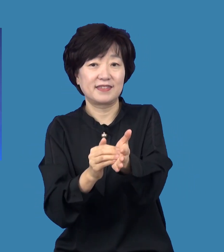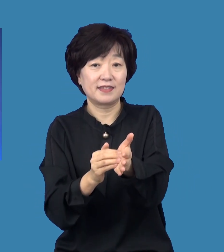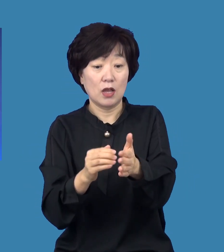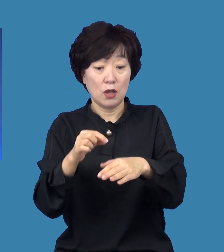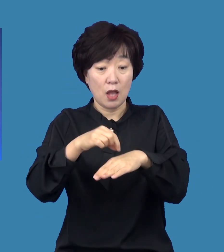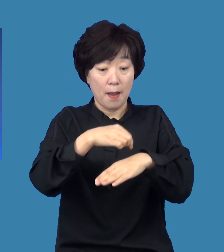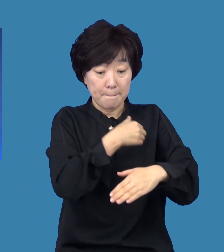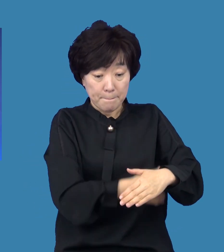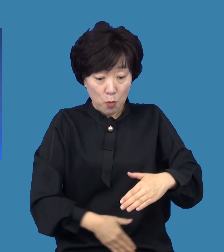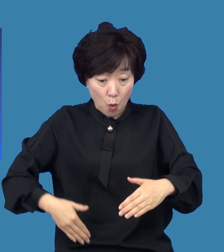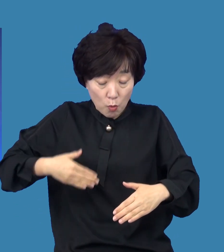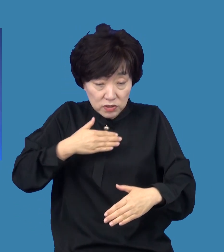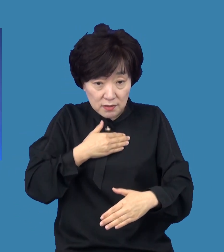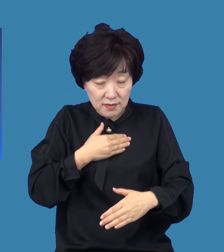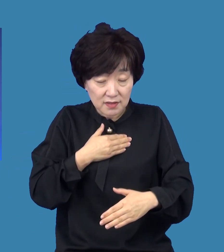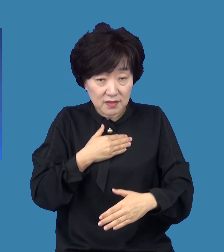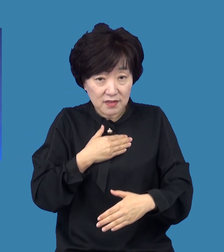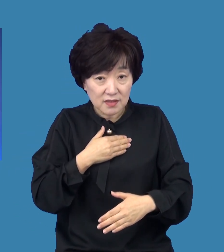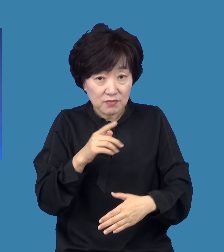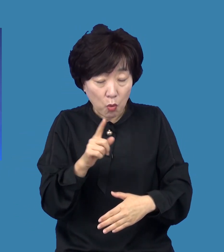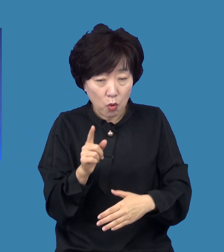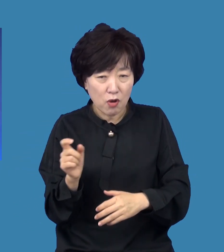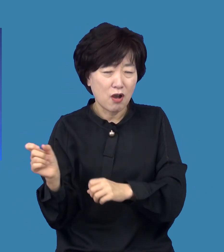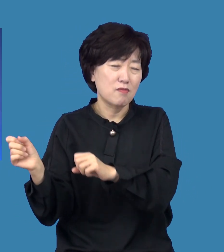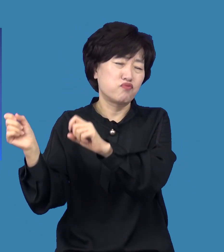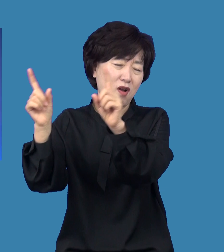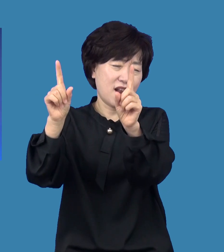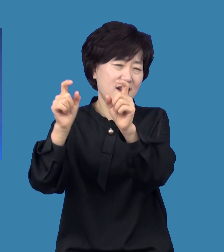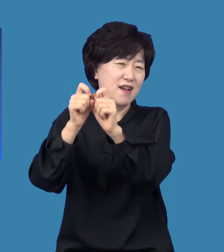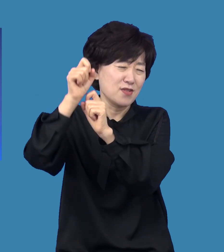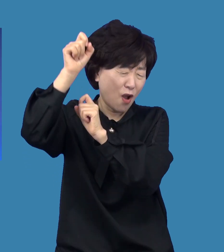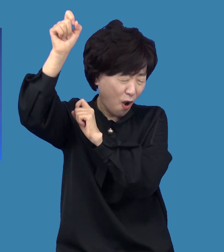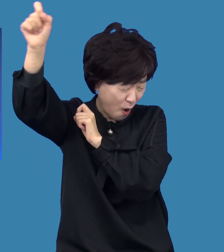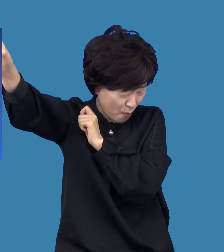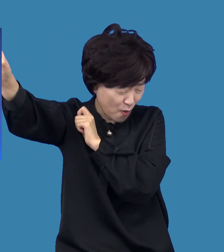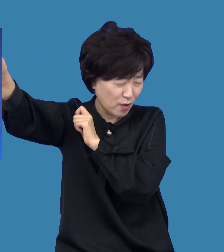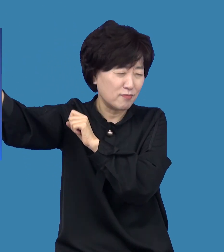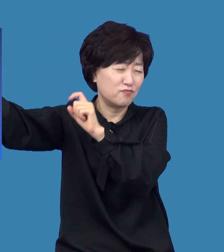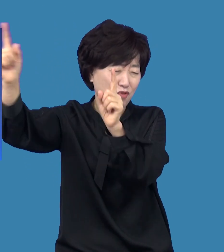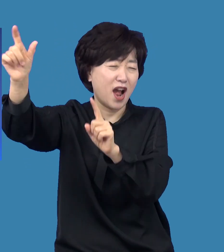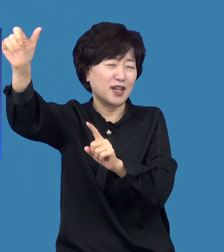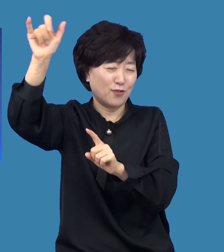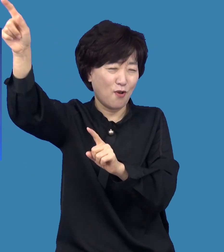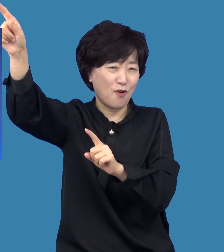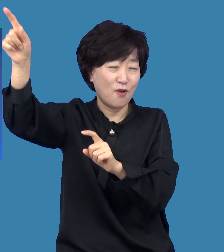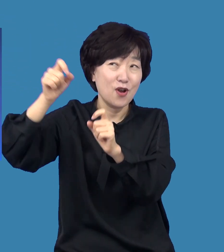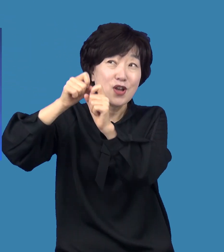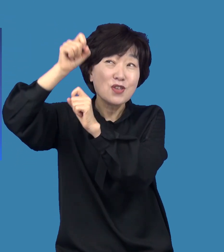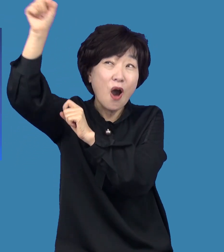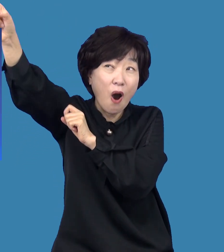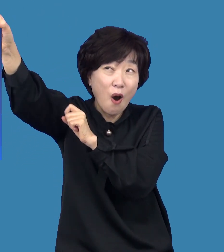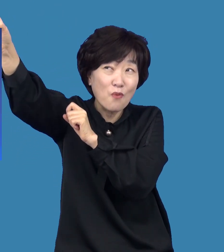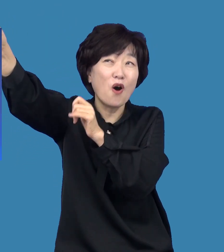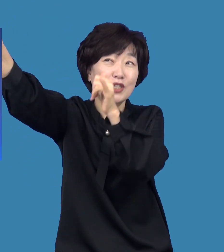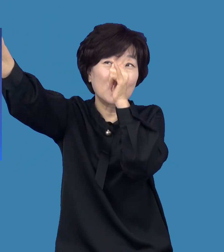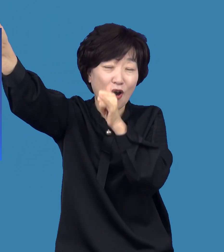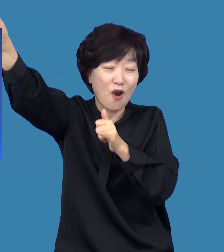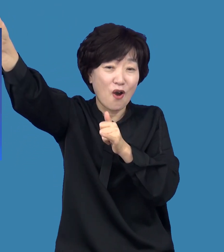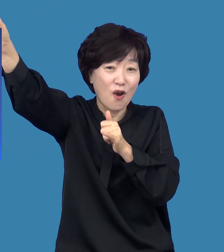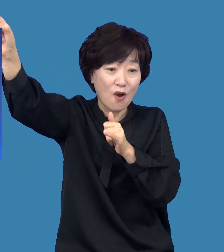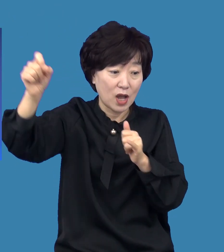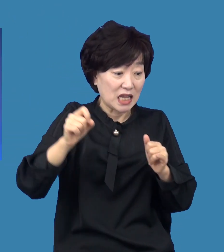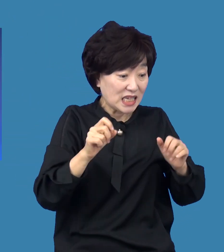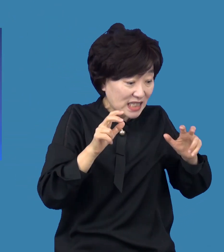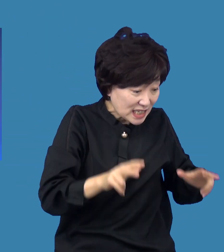우리 15장에서 뭘 살펴봤죠? 부활, 영원히 존재한다는 거잖아. 우리는 영원히 존재하는 존재이기 때문에 이 땅에 잠깐